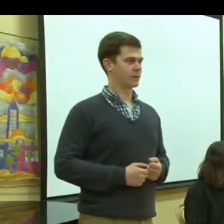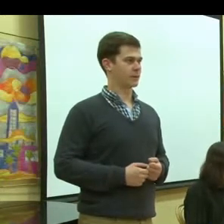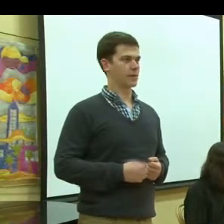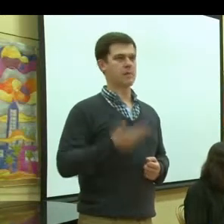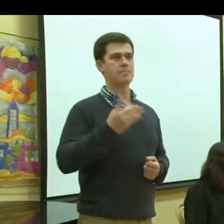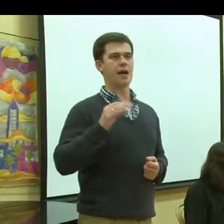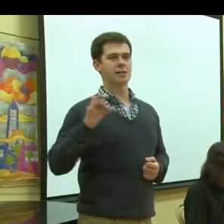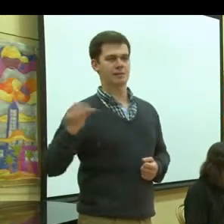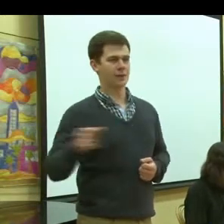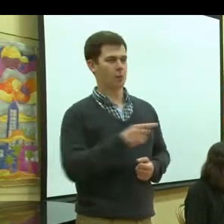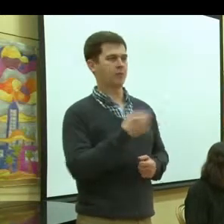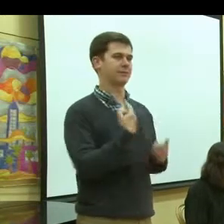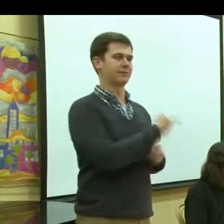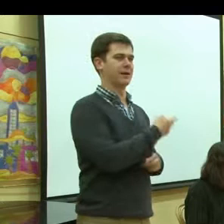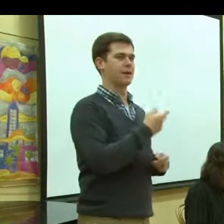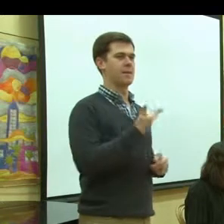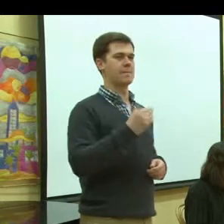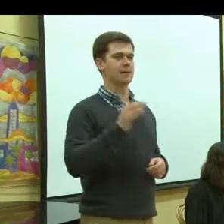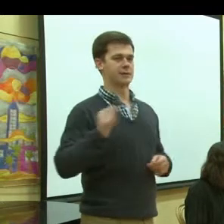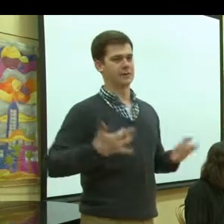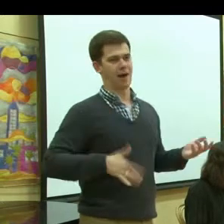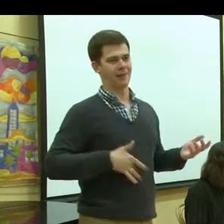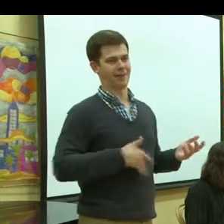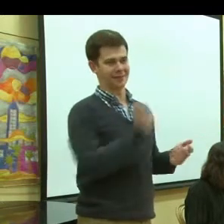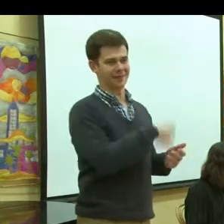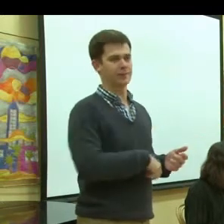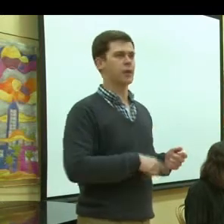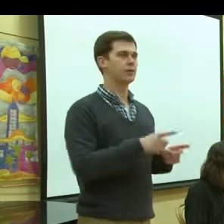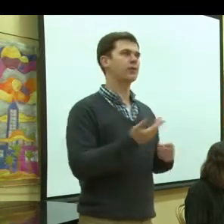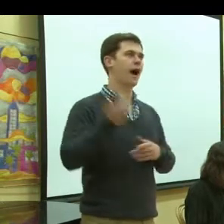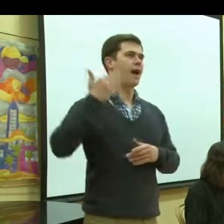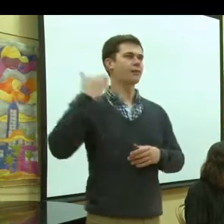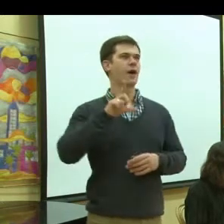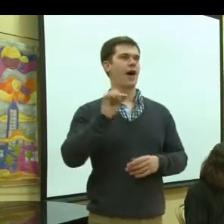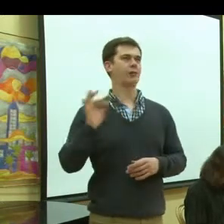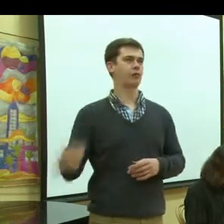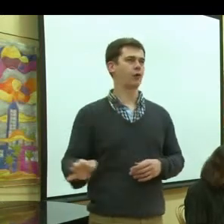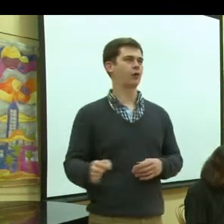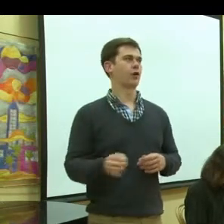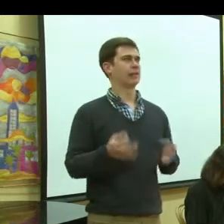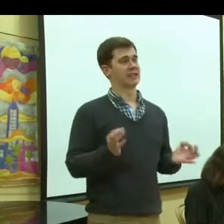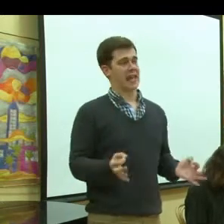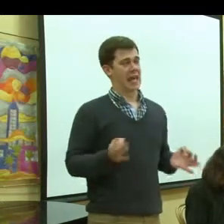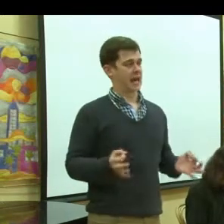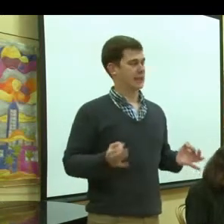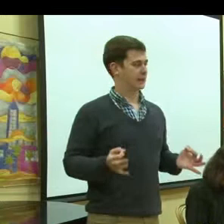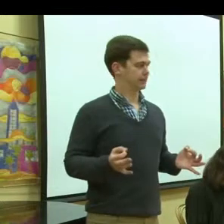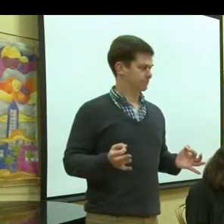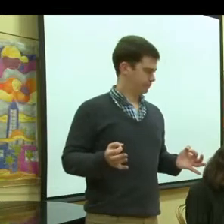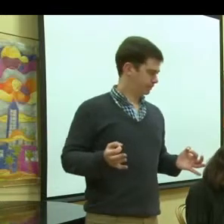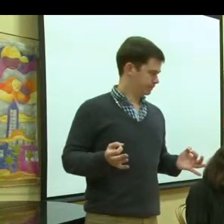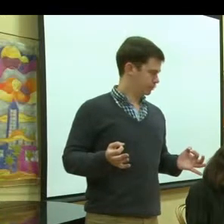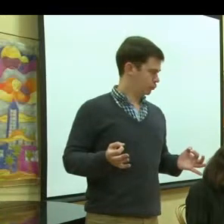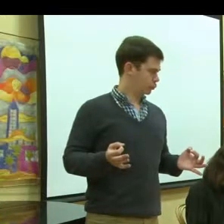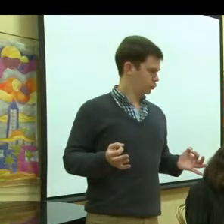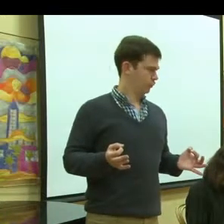Tak, to jakby ze względu na te właśnie doświadczenia futbolowe, ale to dawniej. La parte artística, el más conocido siempre fue Chopin.